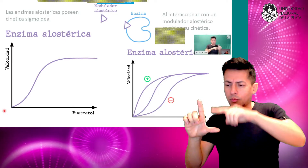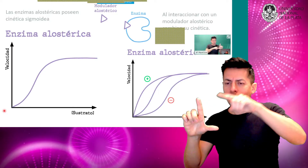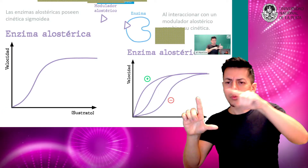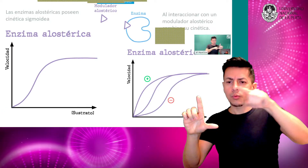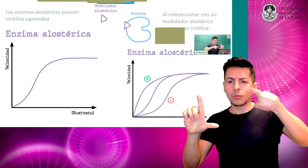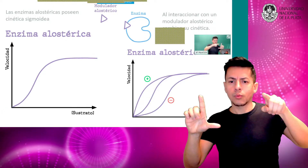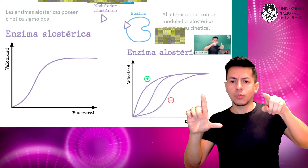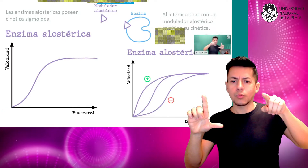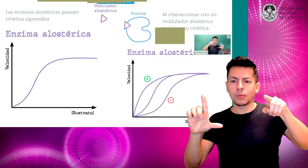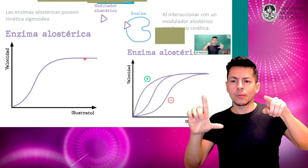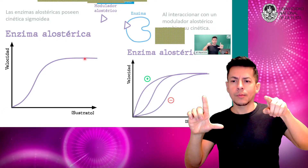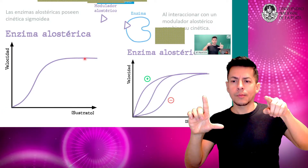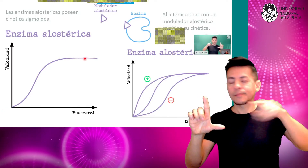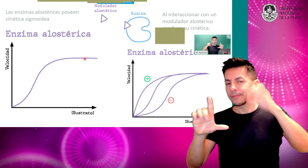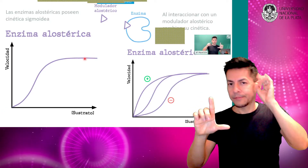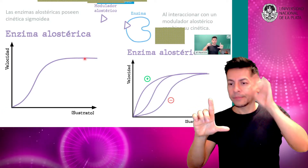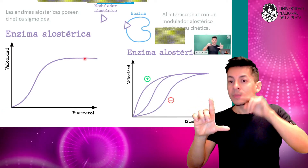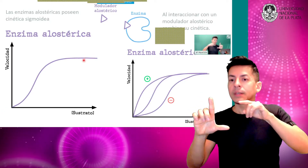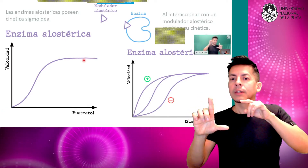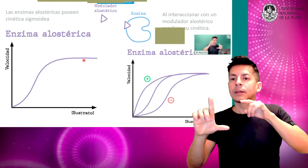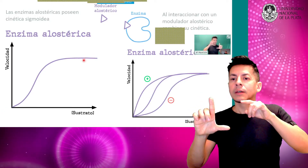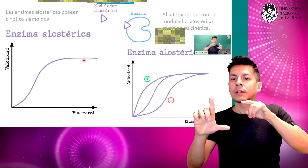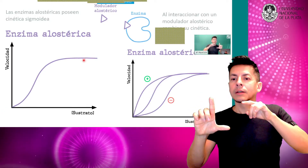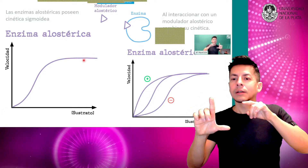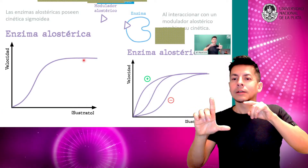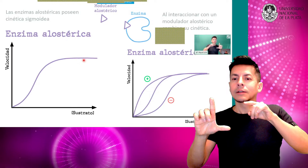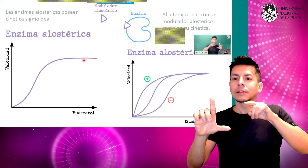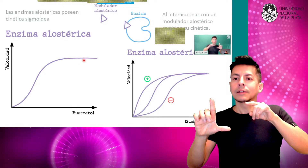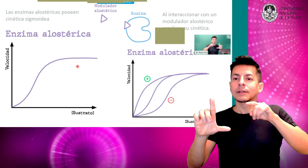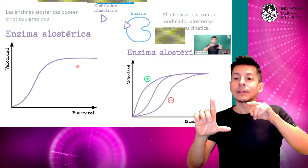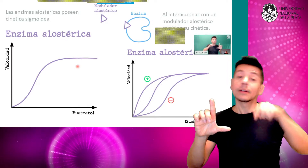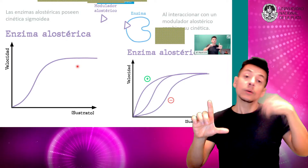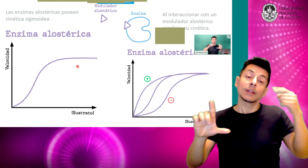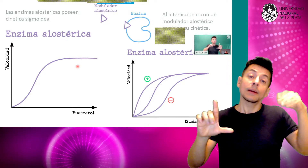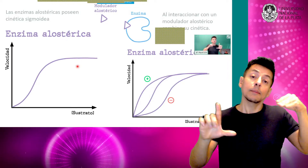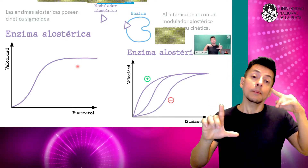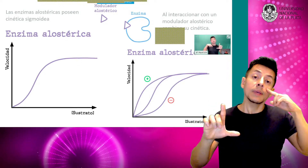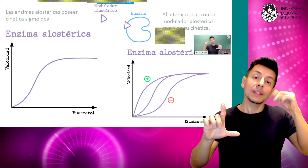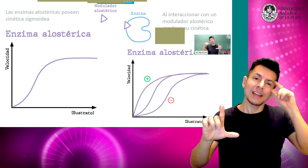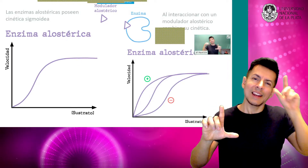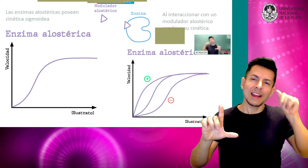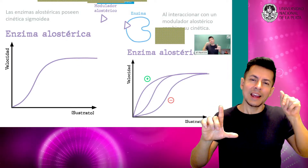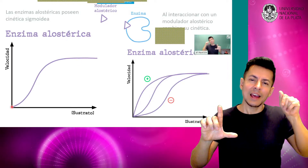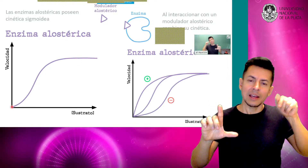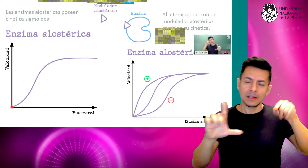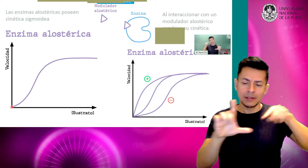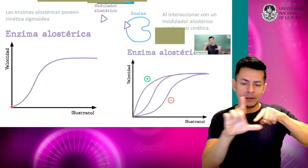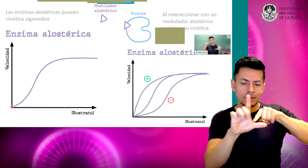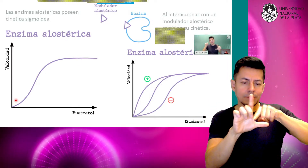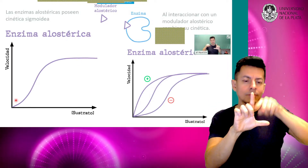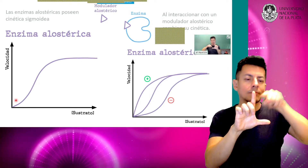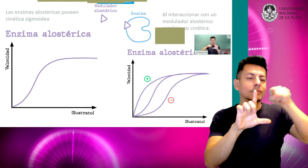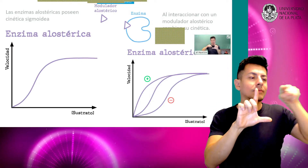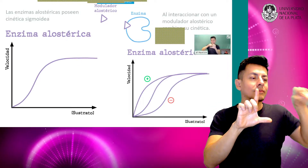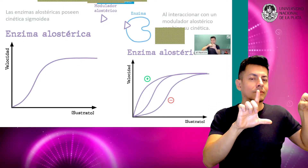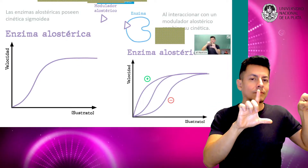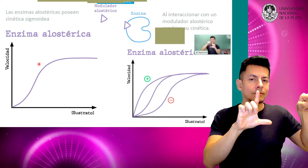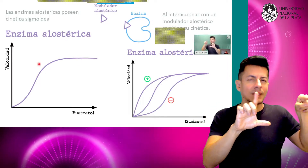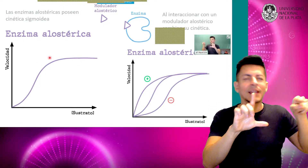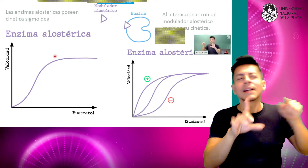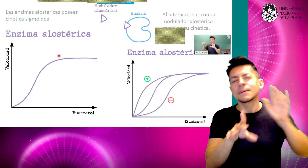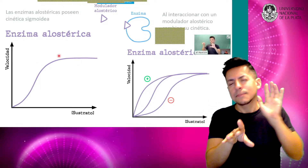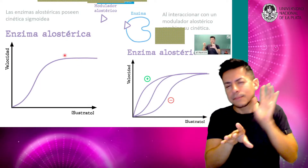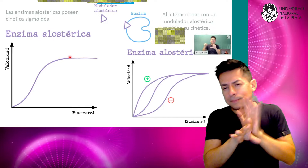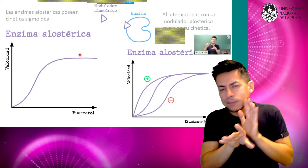Curvas sigmoides. Mientras que las enzimas micaelianas, recuerden que son curvas hiperbólicas, ¿sí?